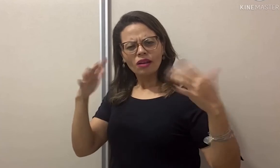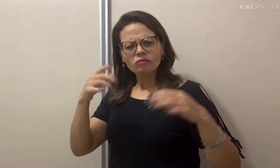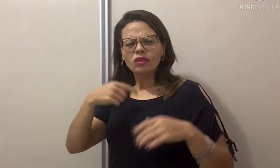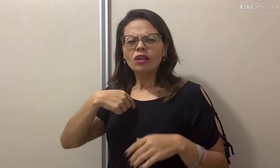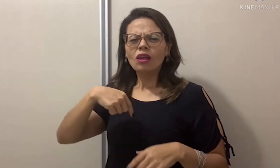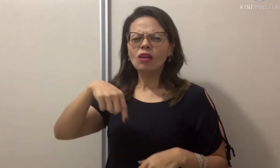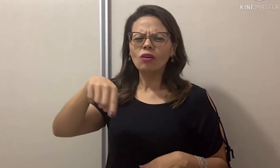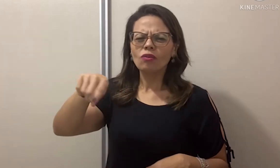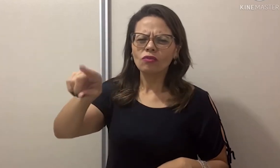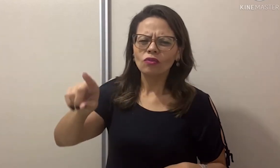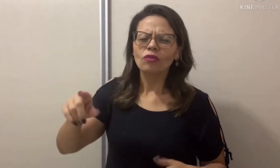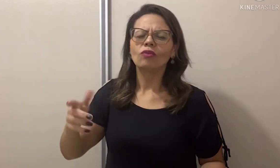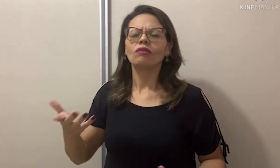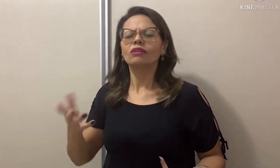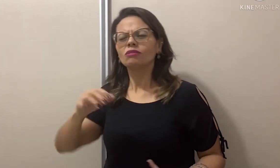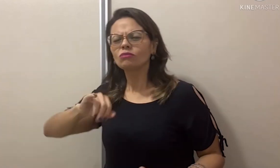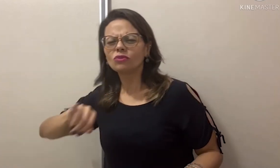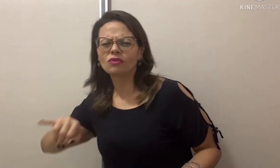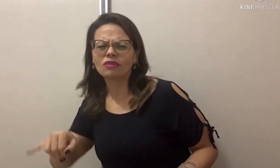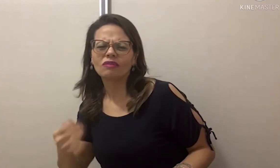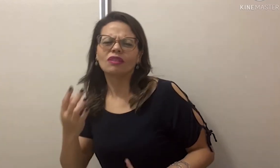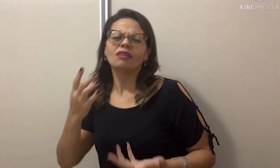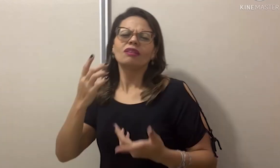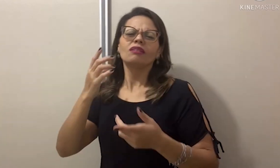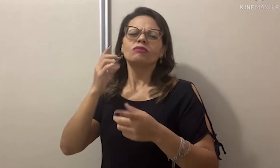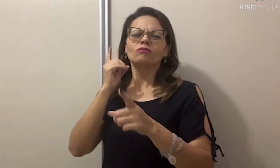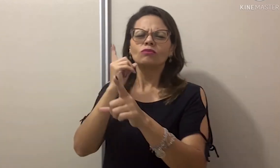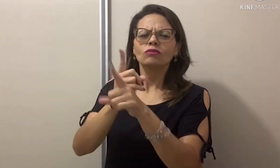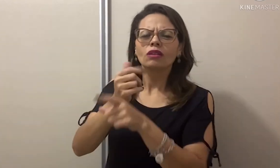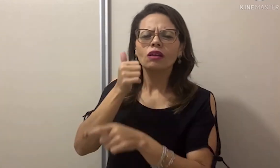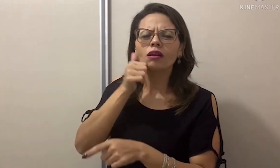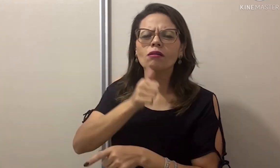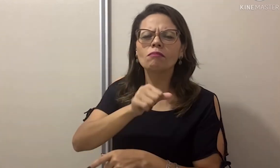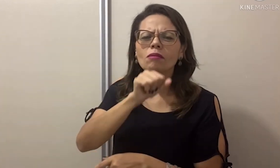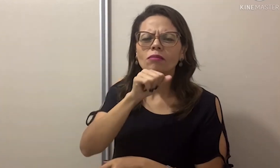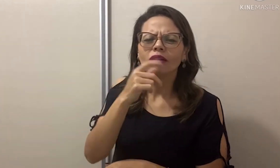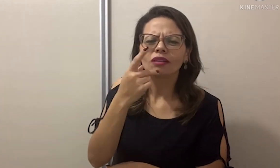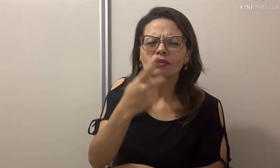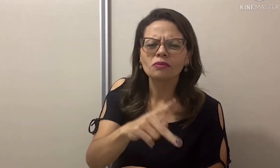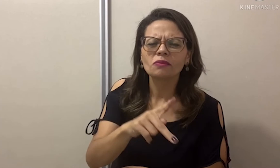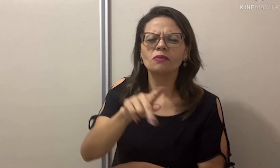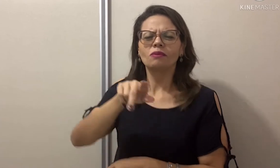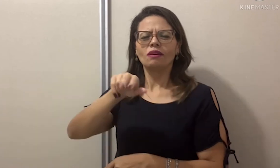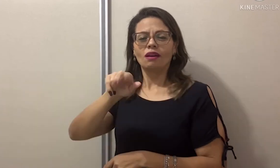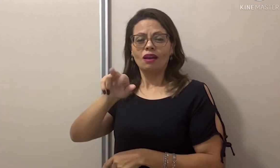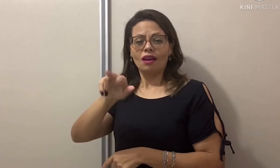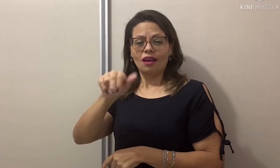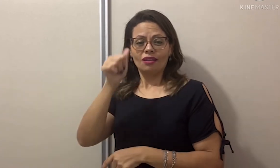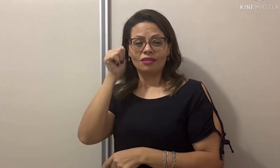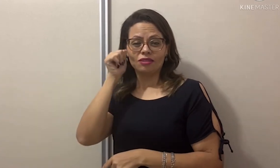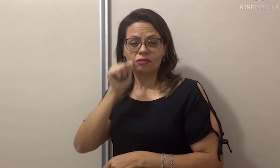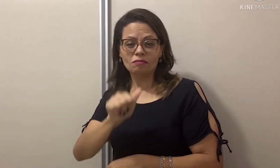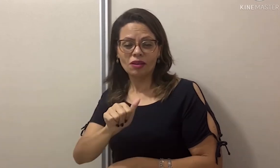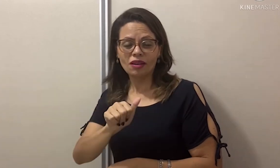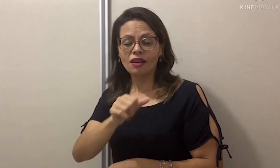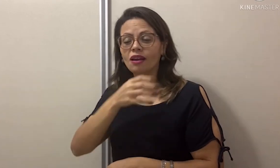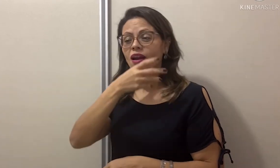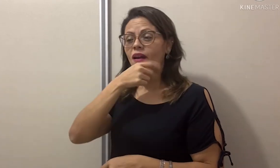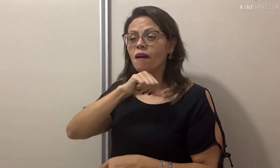Nossa, parabéns. Eu vou. Assim eu aproveito, encontro a tua mãe,